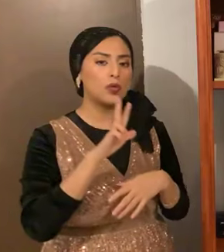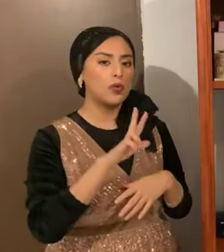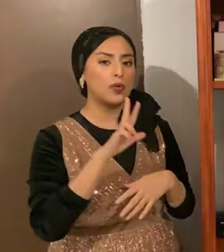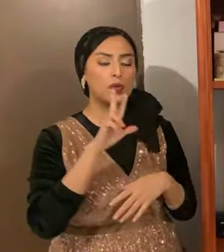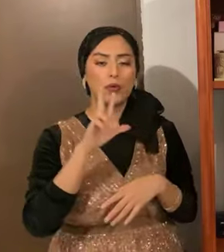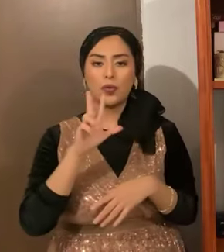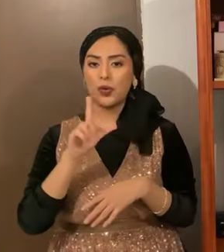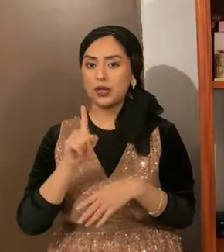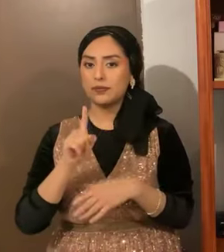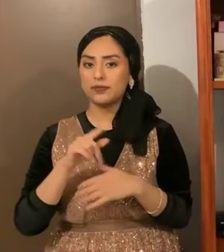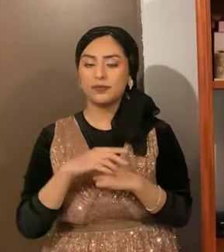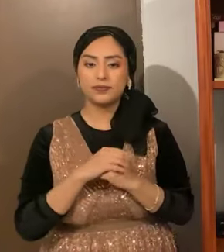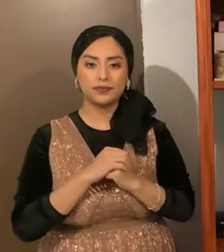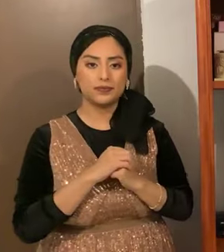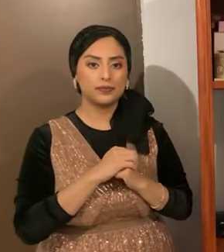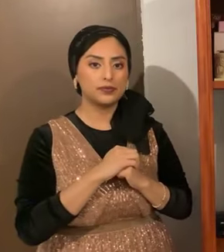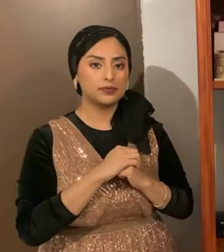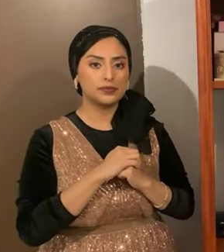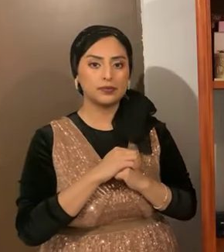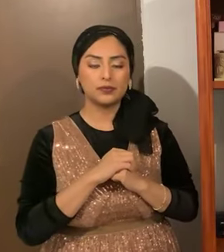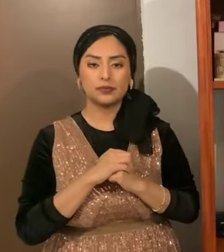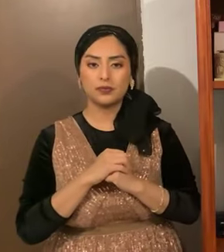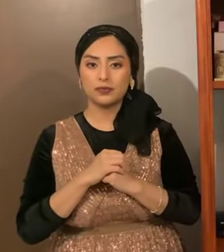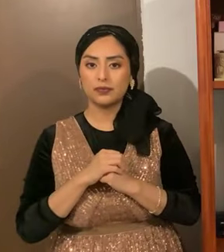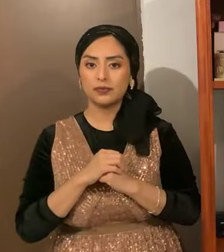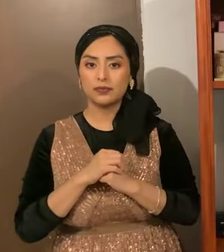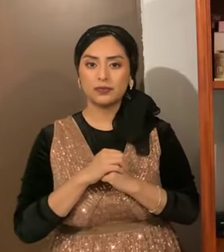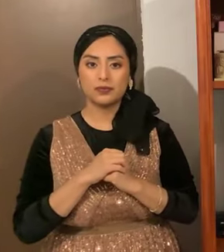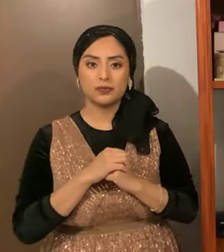31. ¿Sí? Bueno,